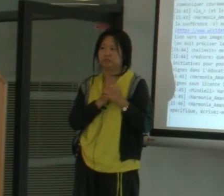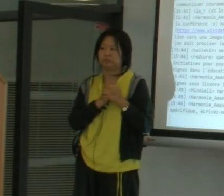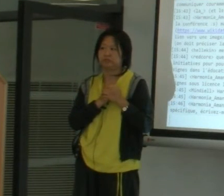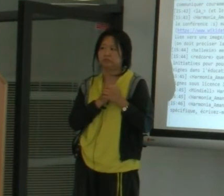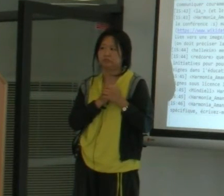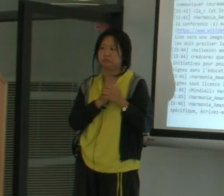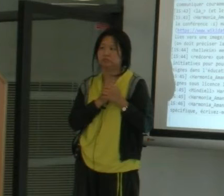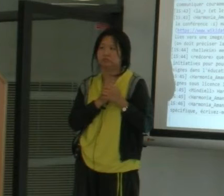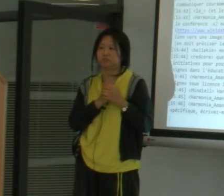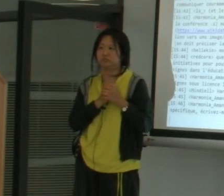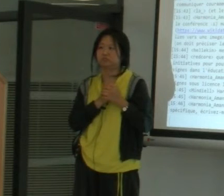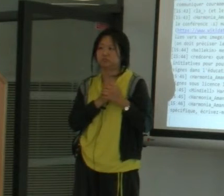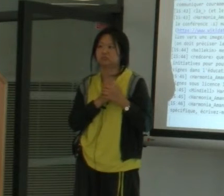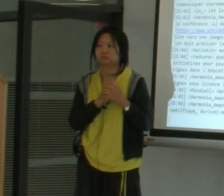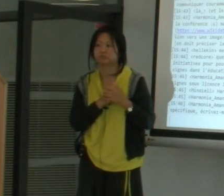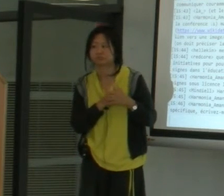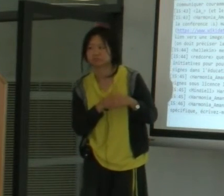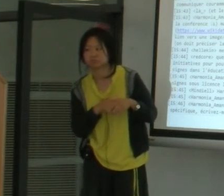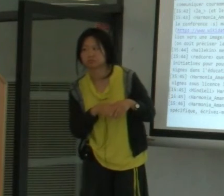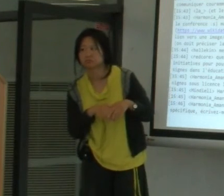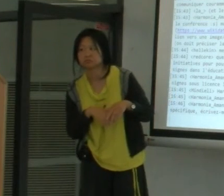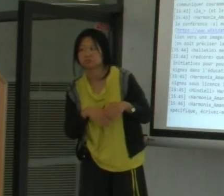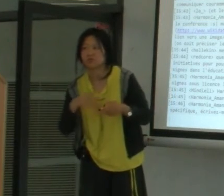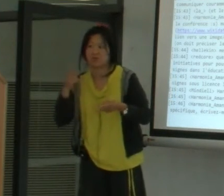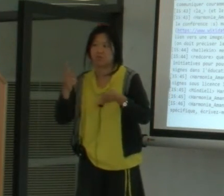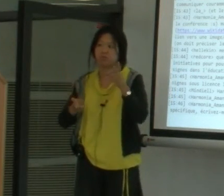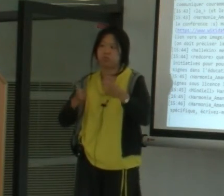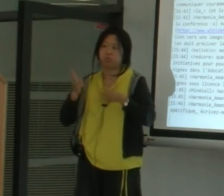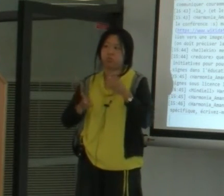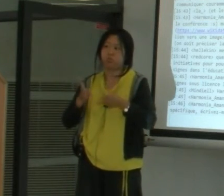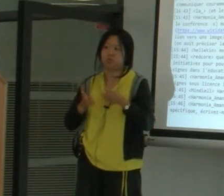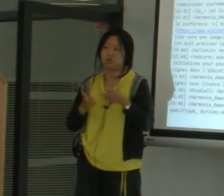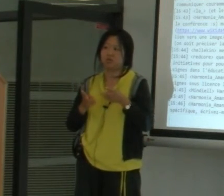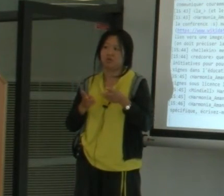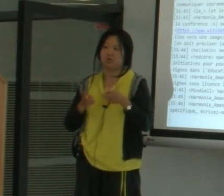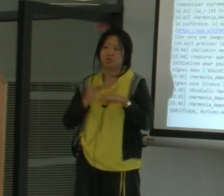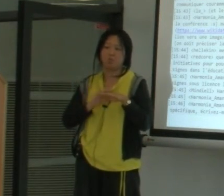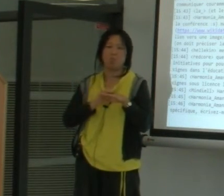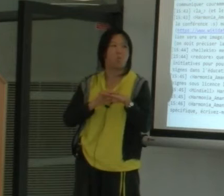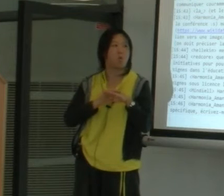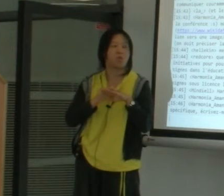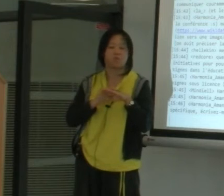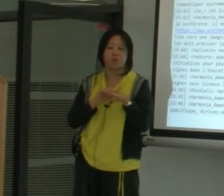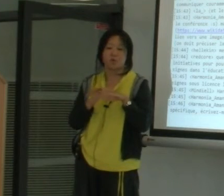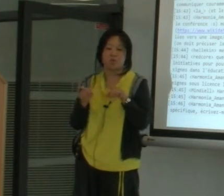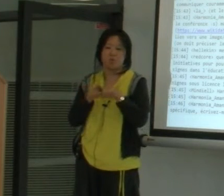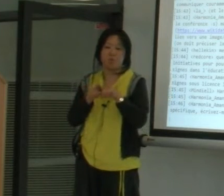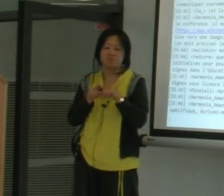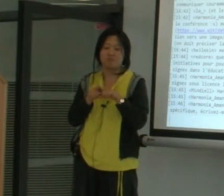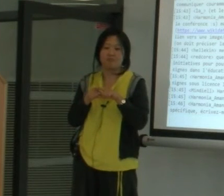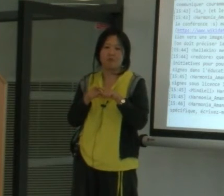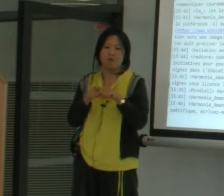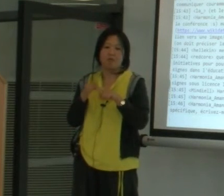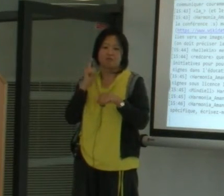environnement, même des entendants, tu vois. Finalement, c'est une politique de surdité.